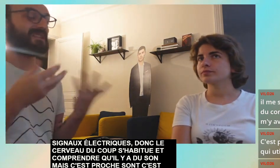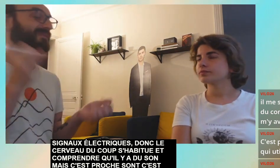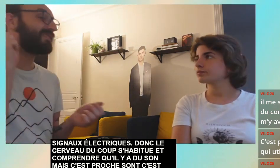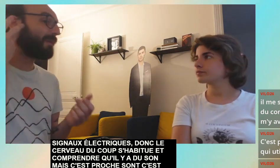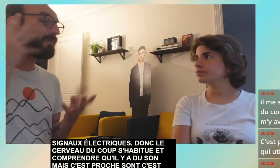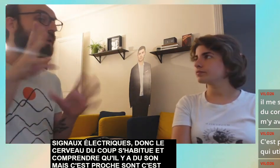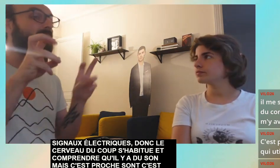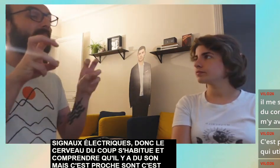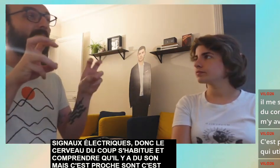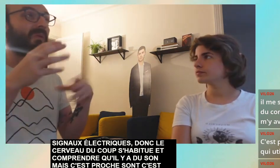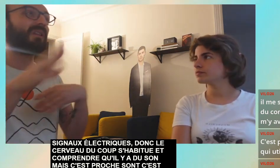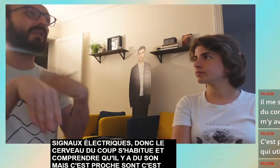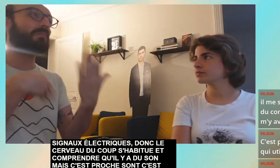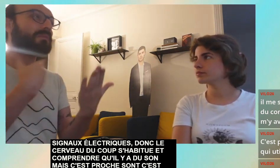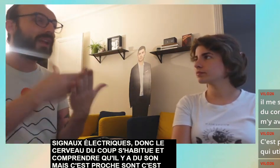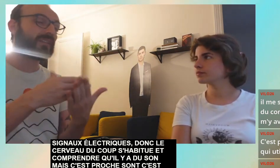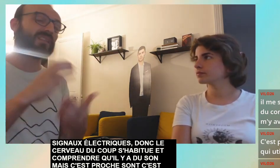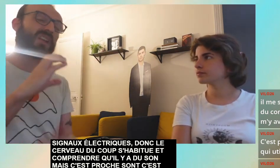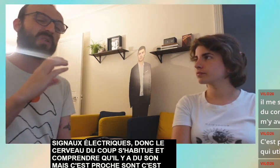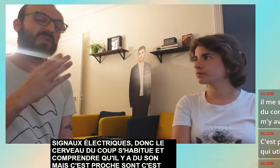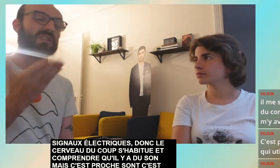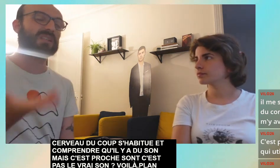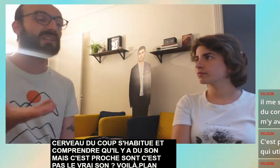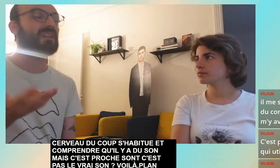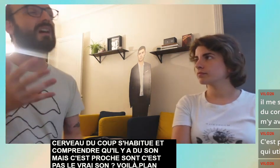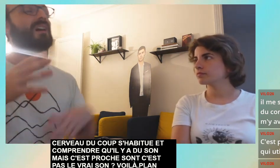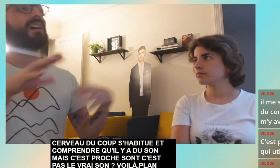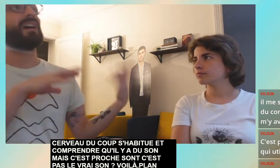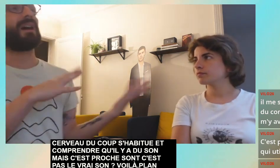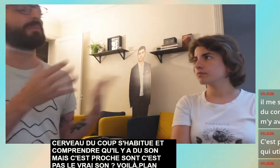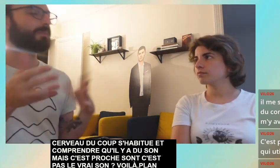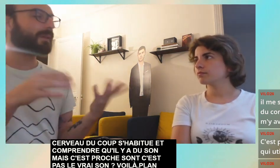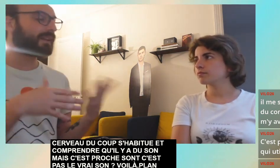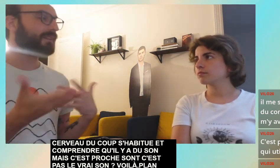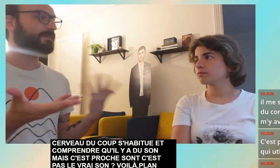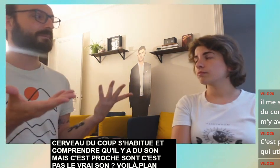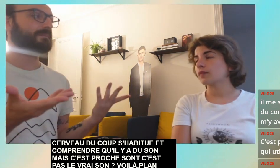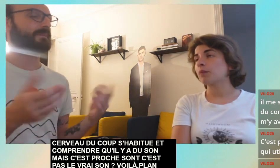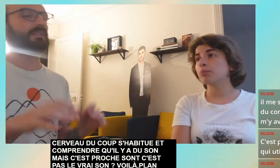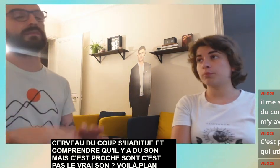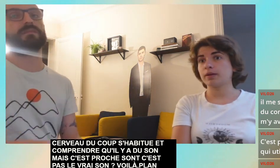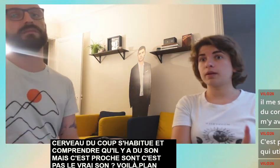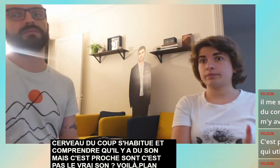Donc, l'implant, en gros, remplace la cochlée à peu près.